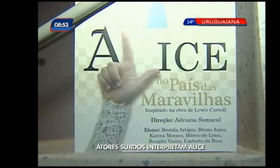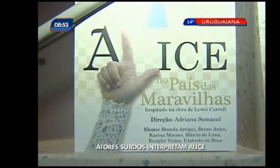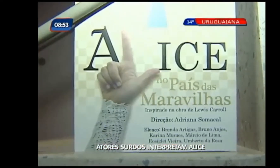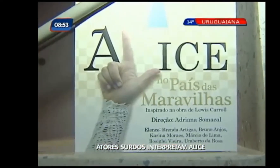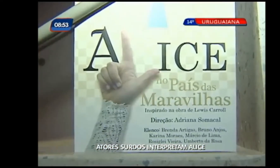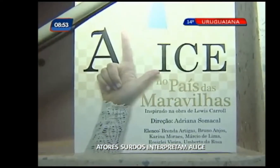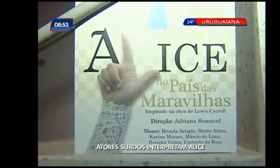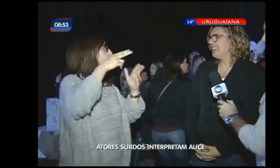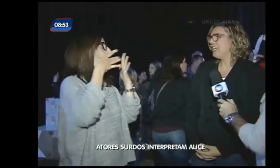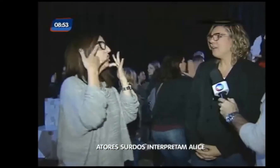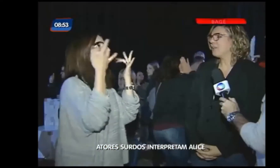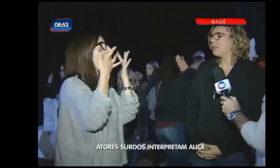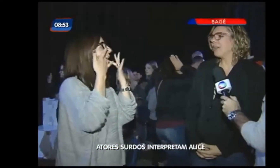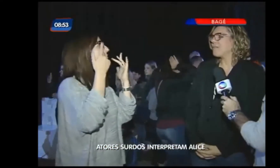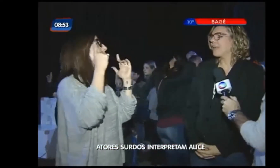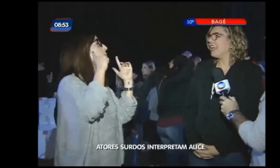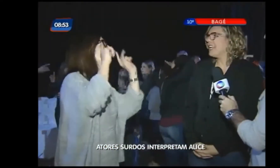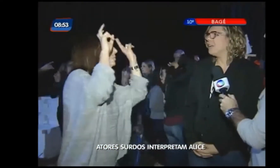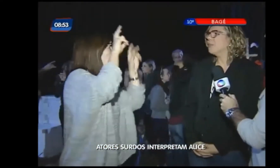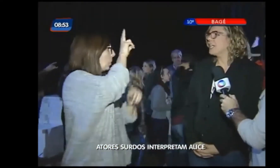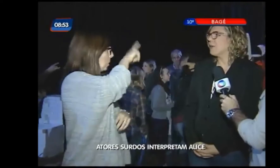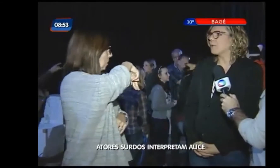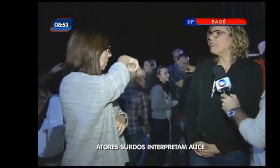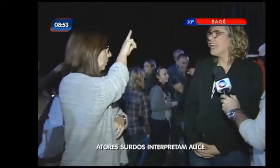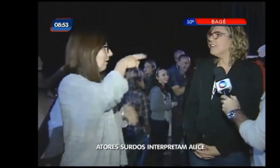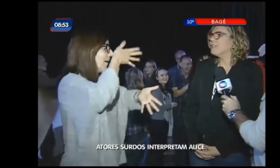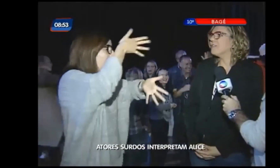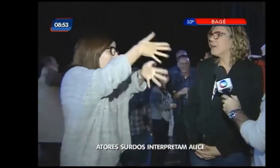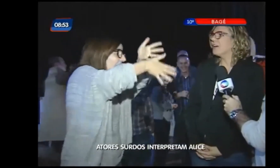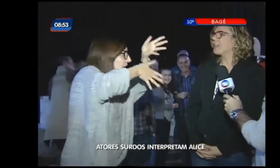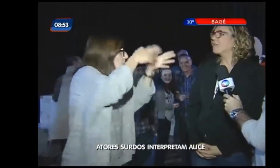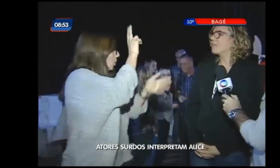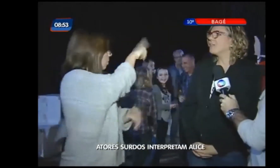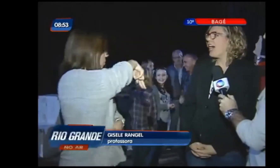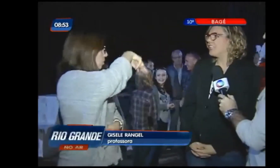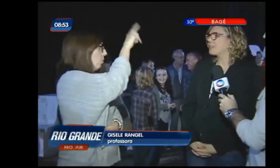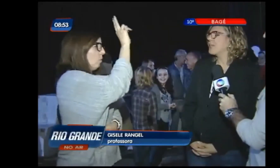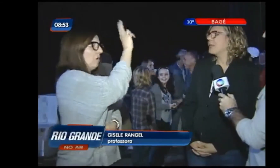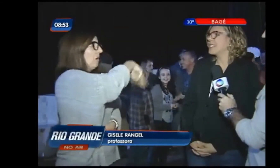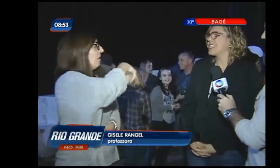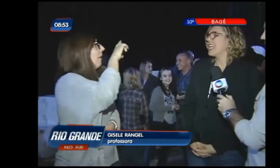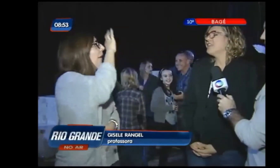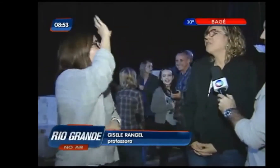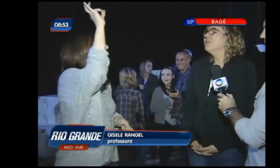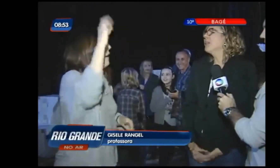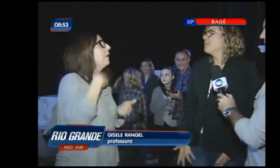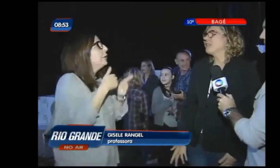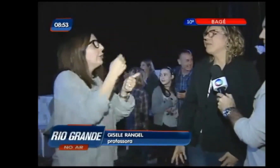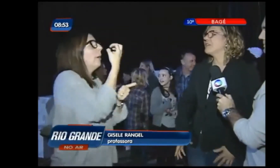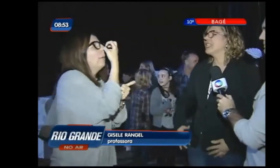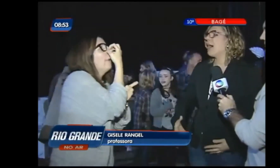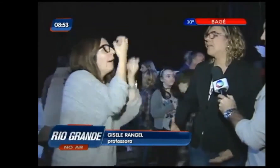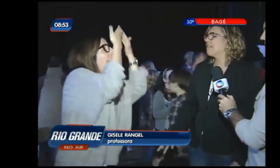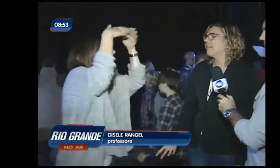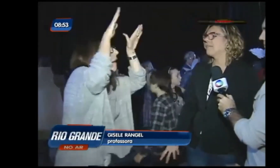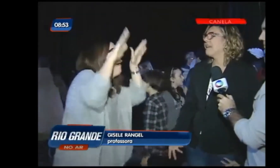ouvintes. Eu, quando era pequena, eu nunca tinha a oportunidade de ver um teatro em língua de sinais. Nunca podia imaginar minha